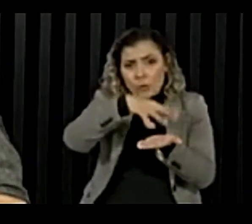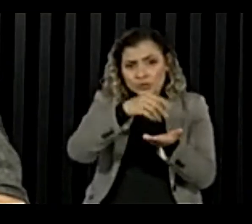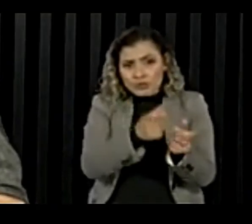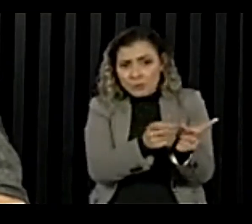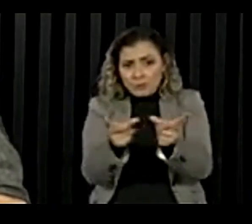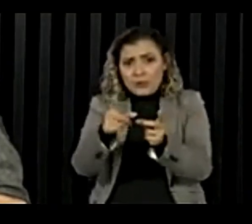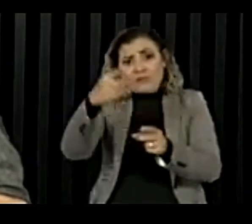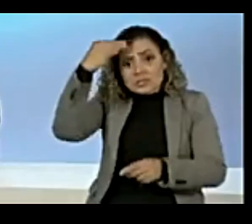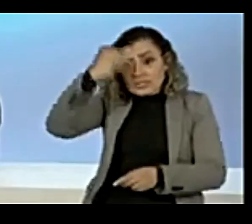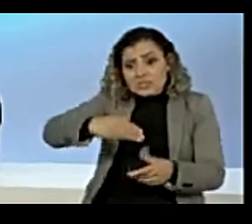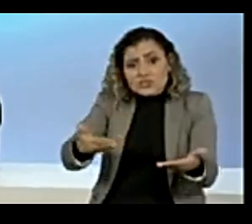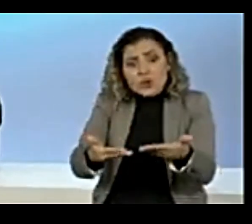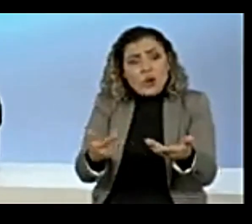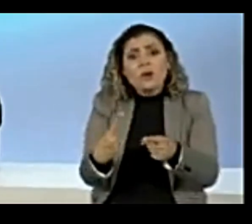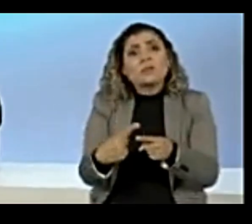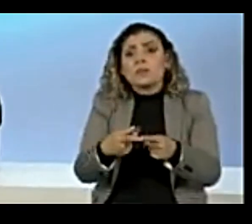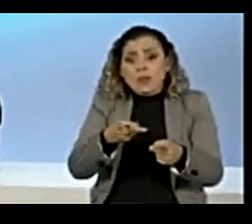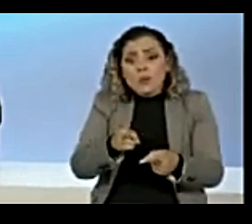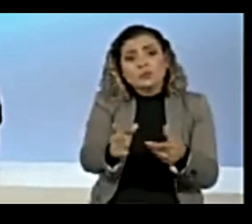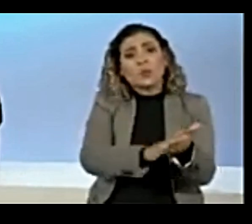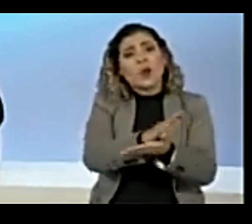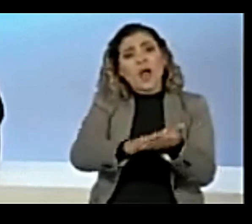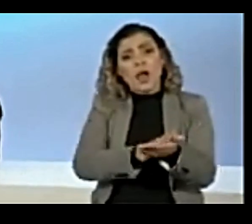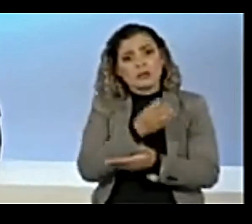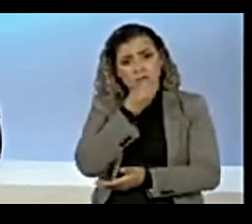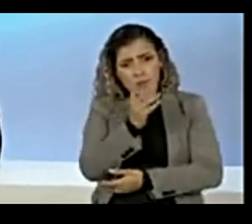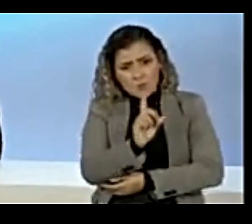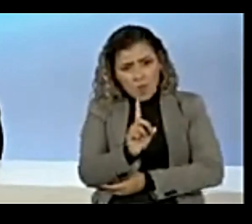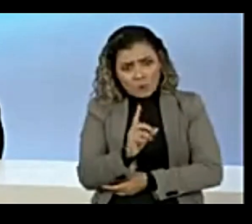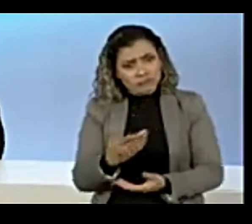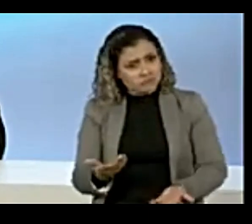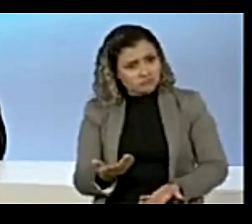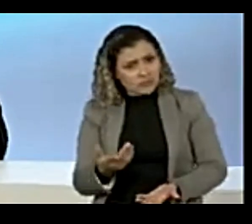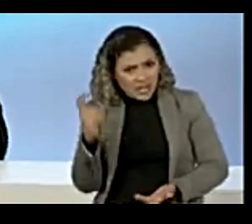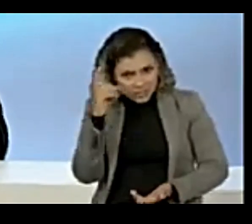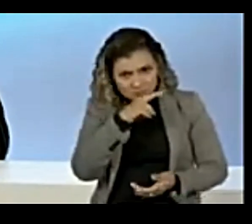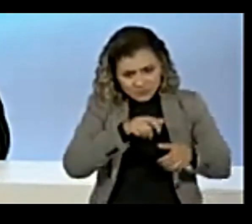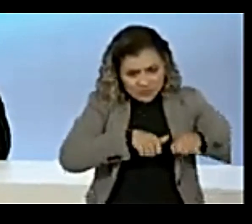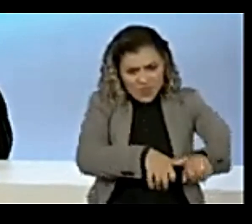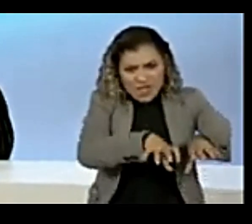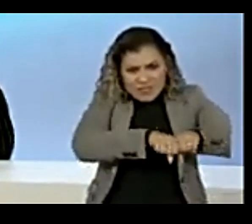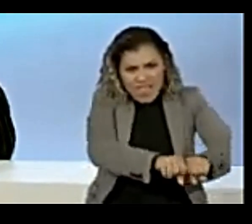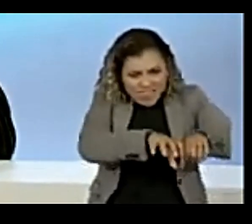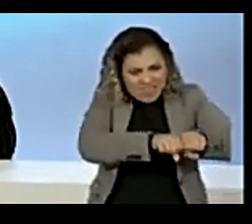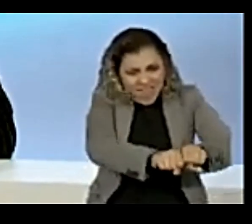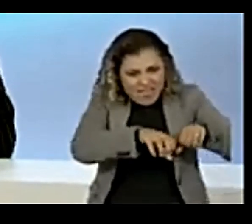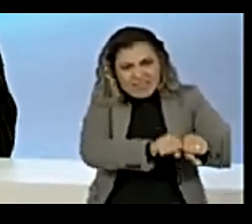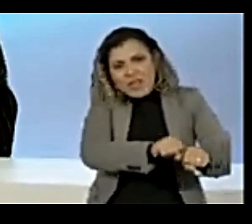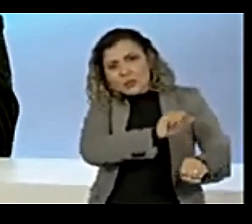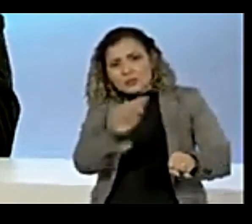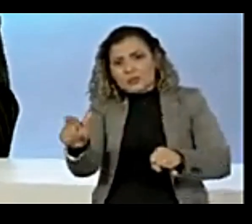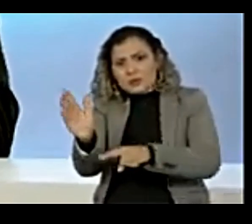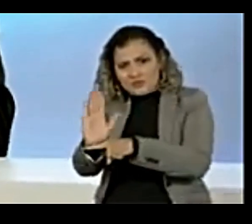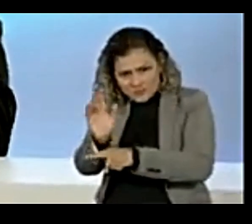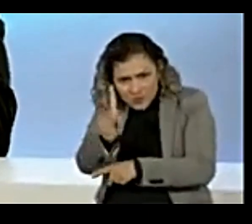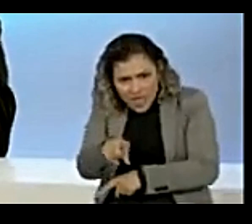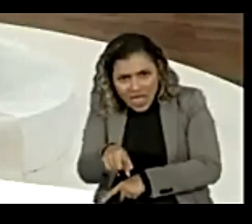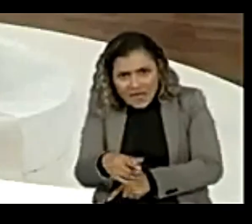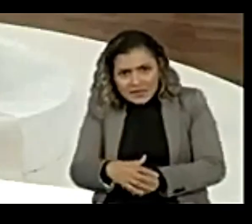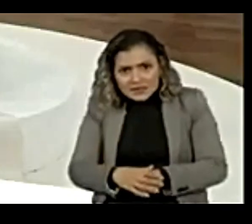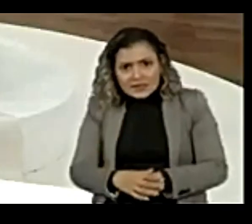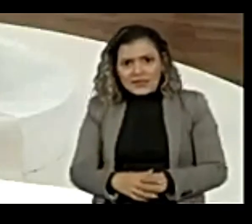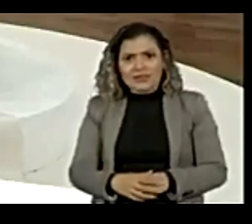do negócio, por que não foi adiante, não deu certo? É mais difícil fazer a massa da coxinha do que falar para as massas?